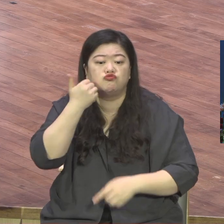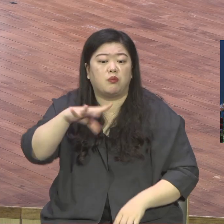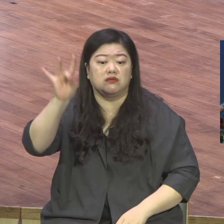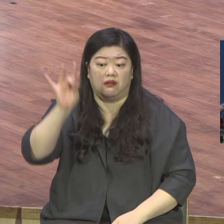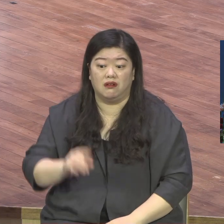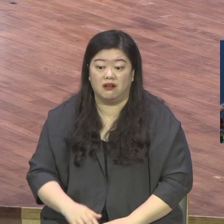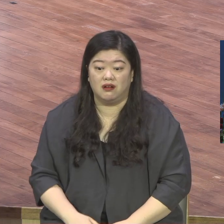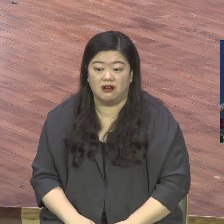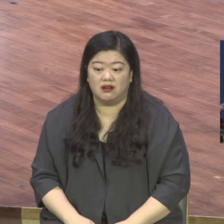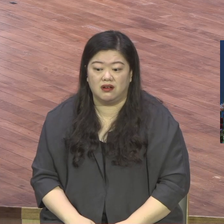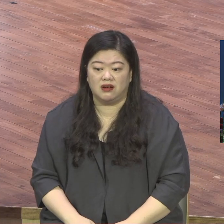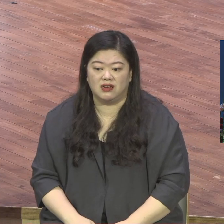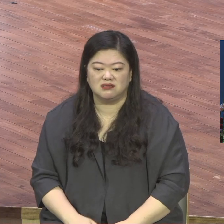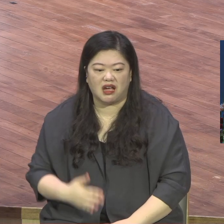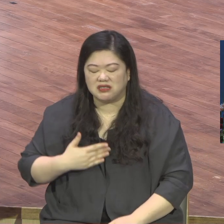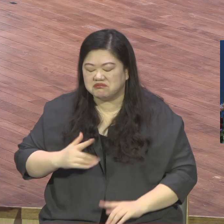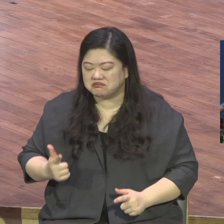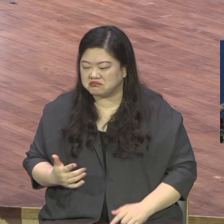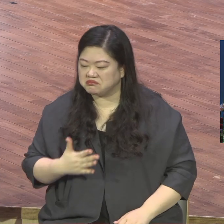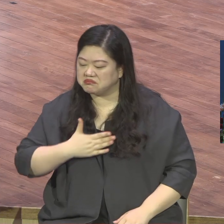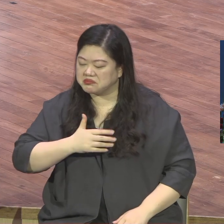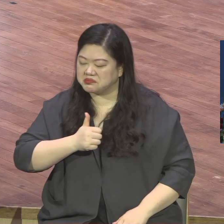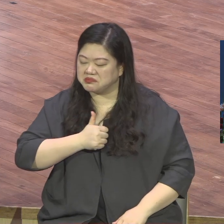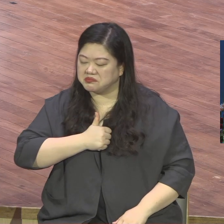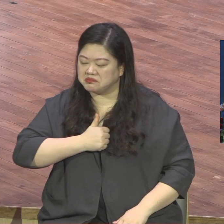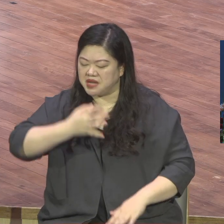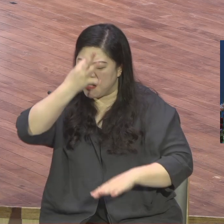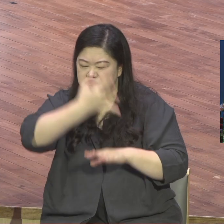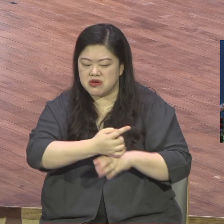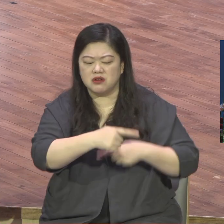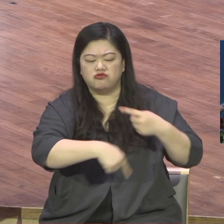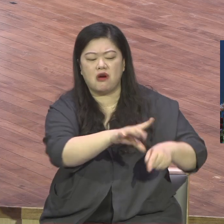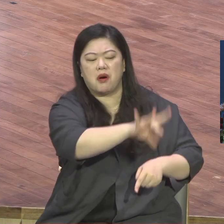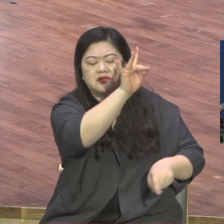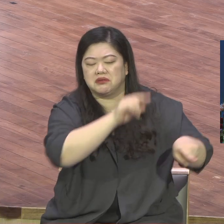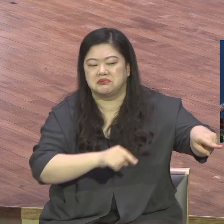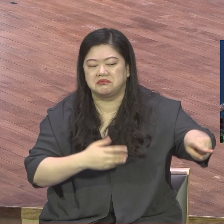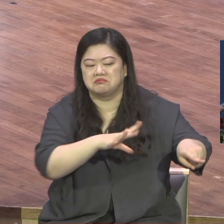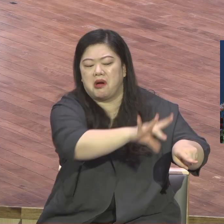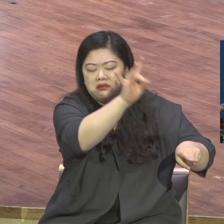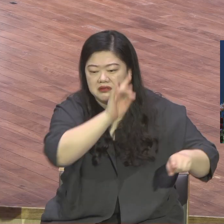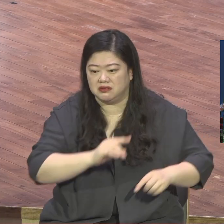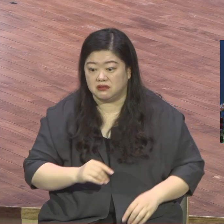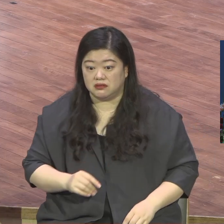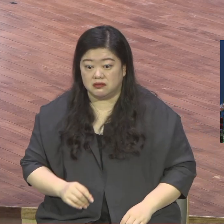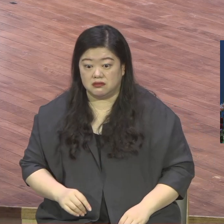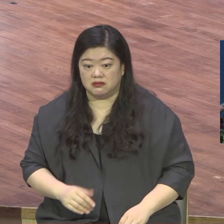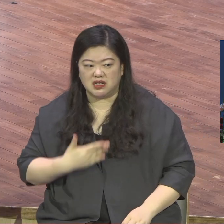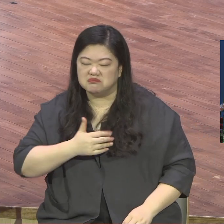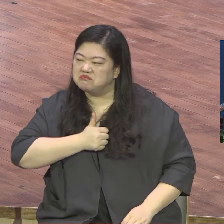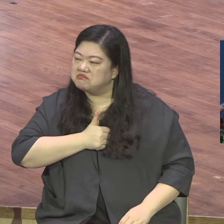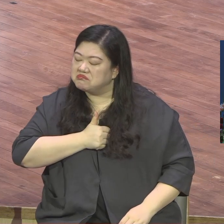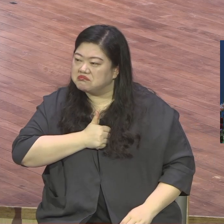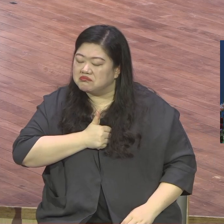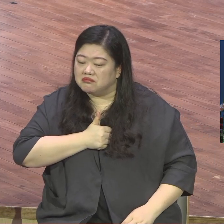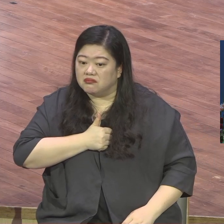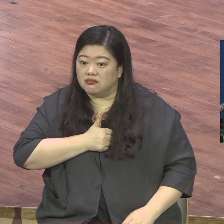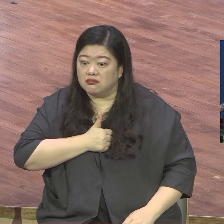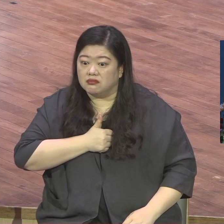뭐라고 먼저 말을 해. 이 화해 제스처를 쓰면 자존심 상하기 때문에 버티는 겁니다.